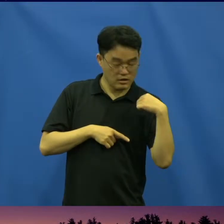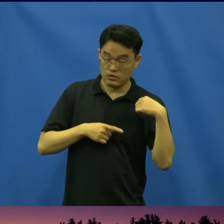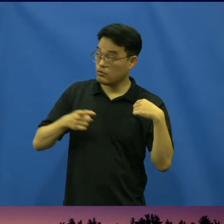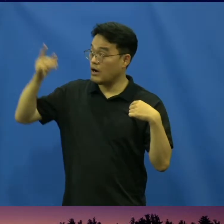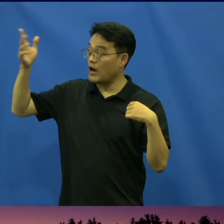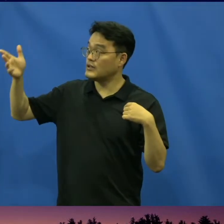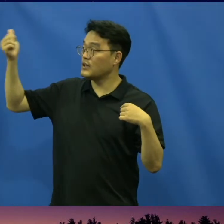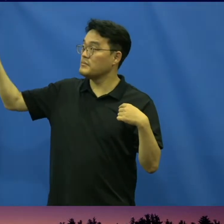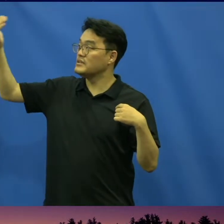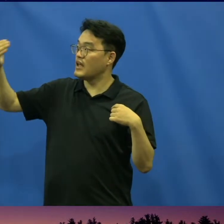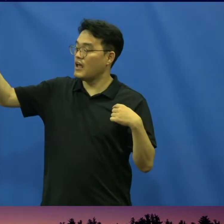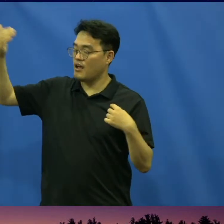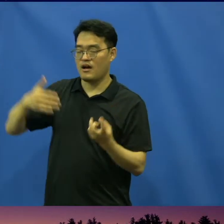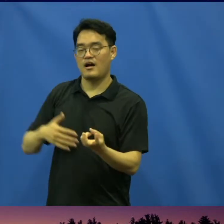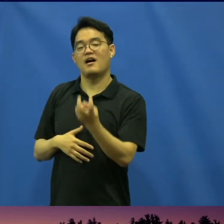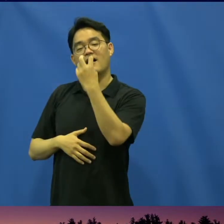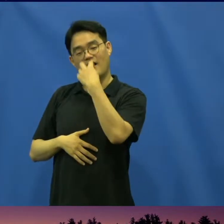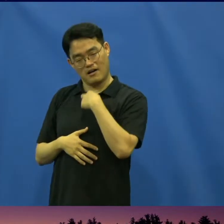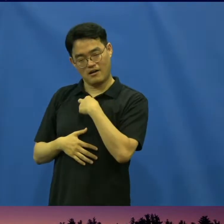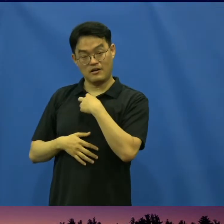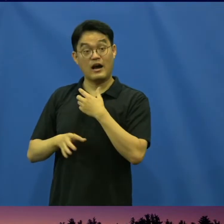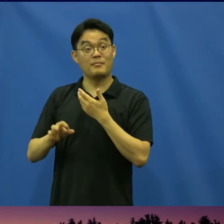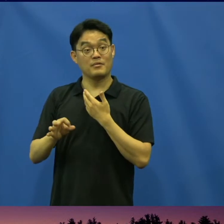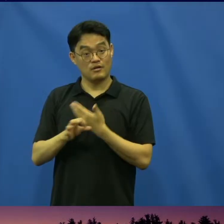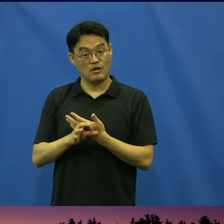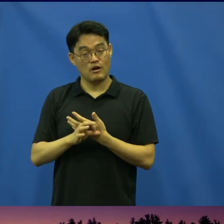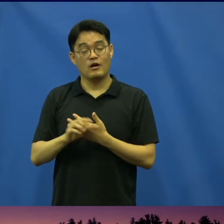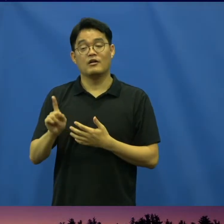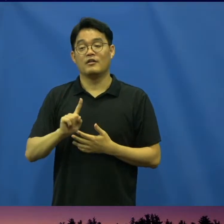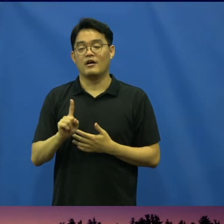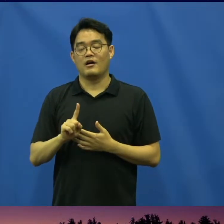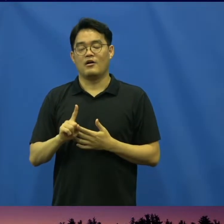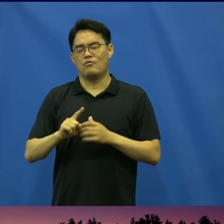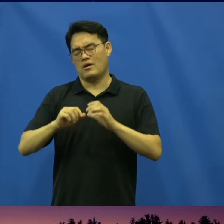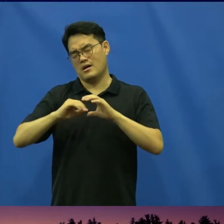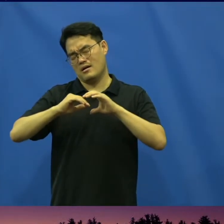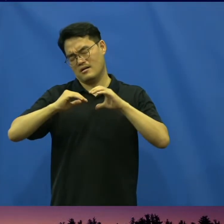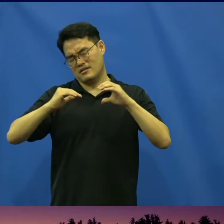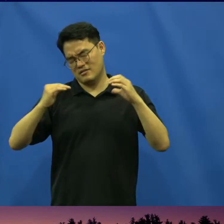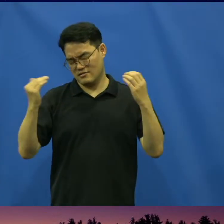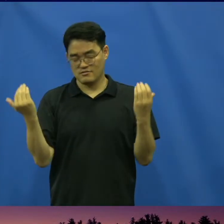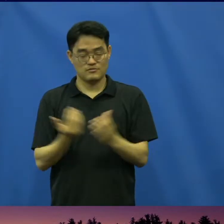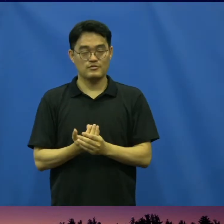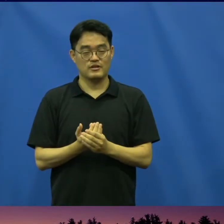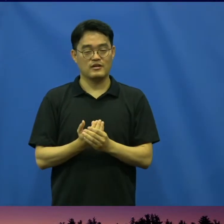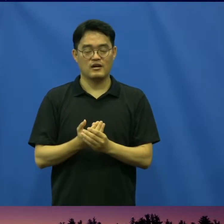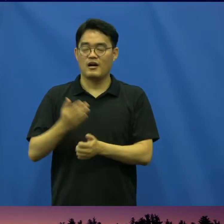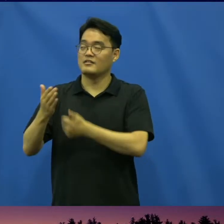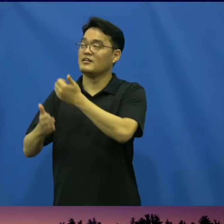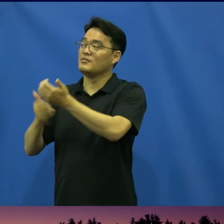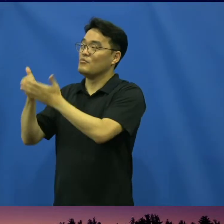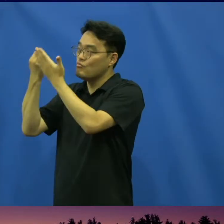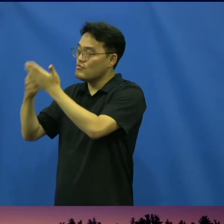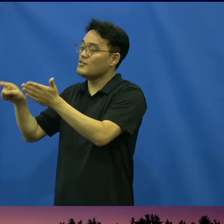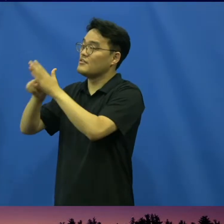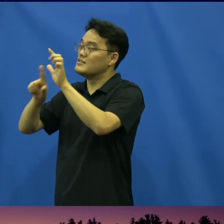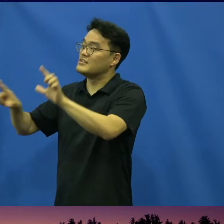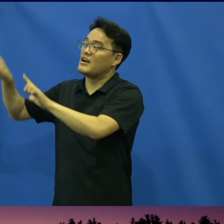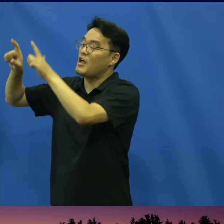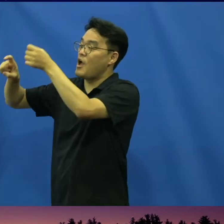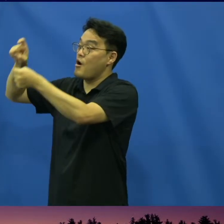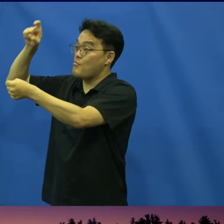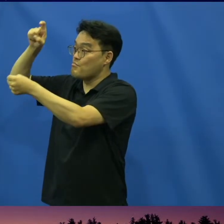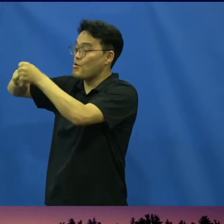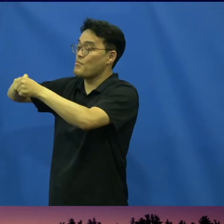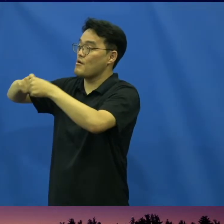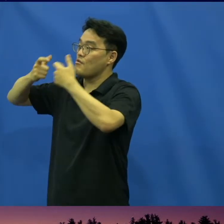자각이 오면 전기가 감전된 것 같은, 모든 게 깨뚫어지고 연결이 되면서 내 삶의 목표가 한 방향으로